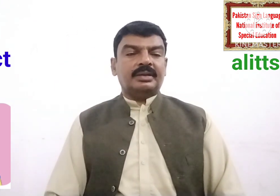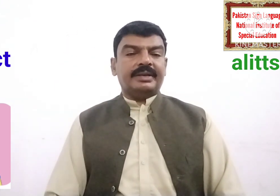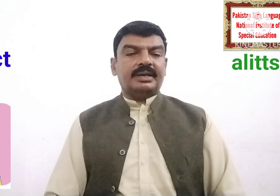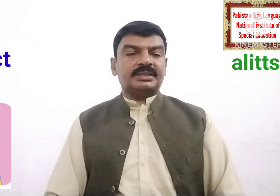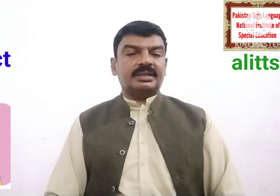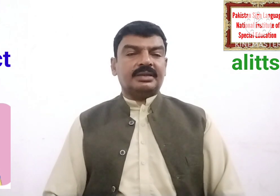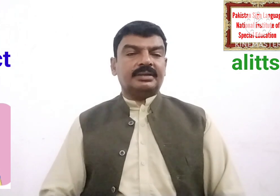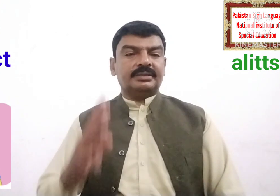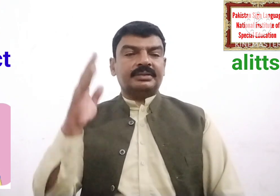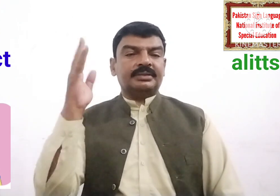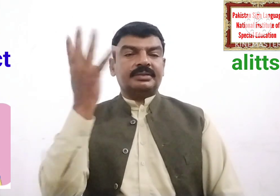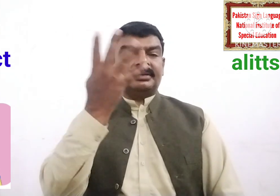असर,